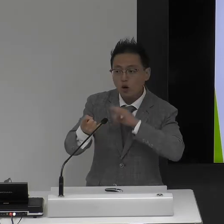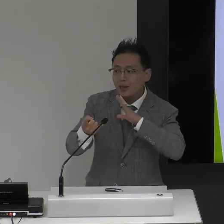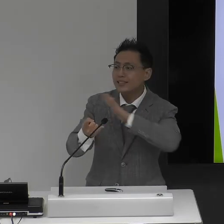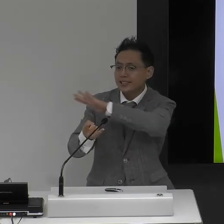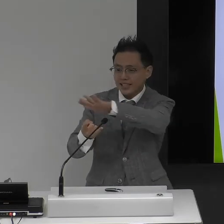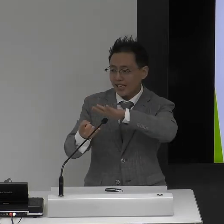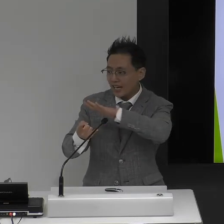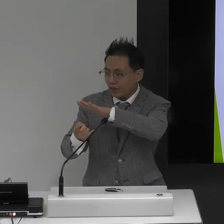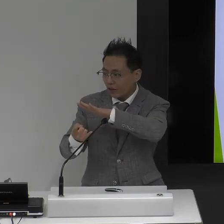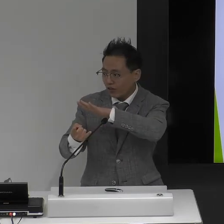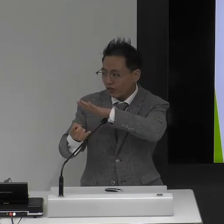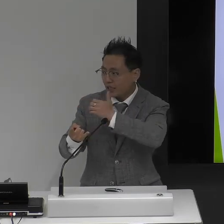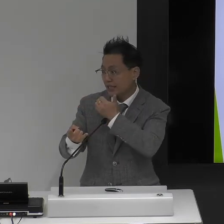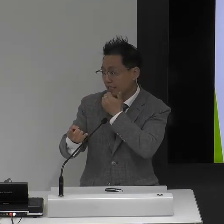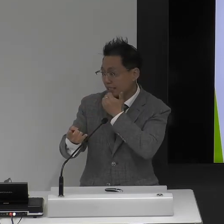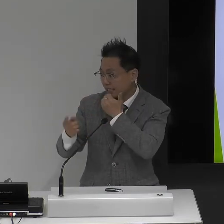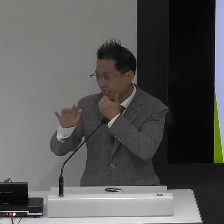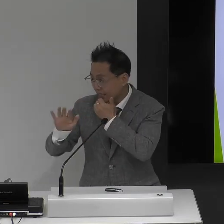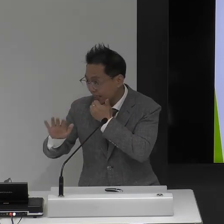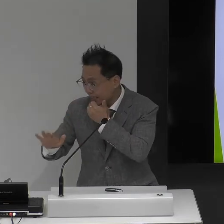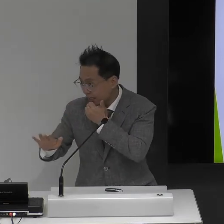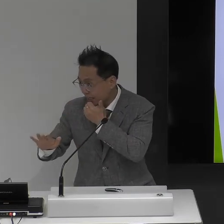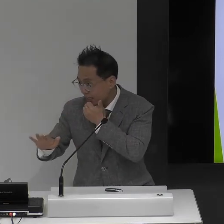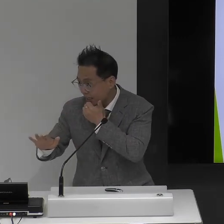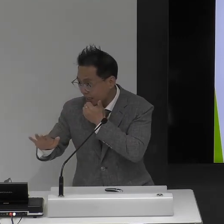에서만 사랑했던 이삭인데